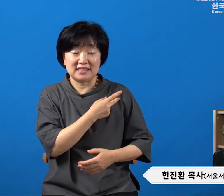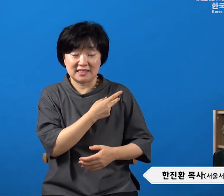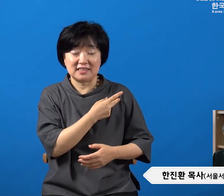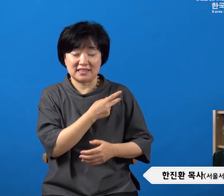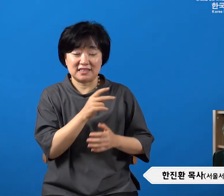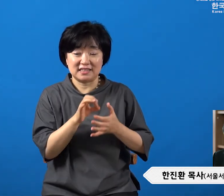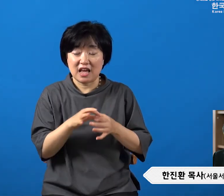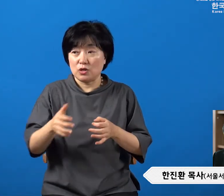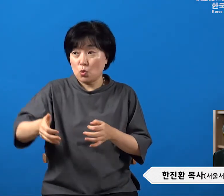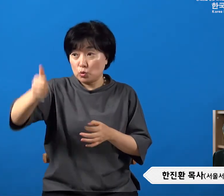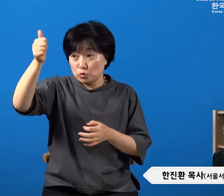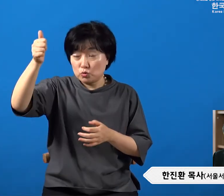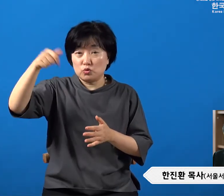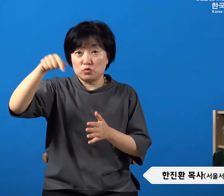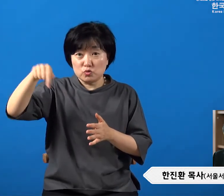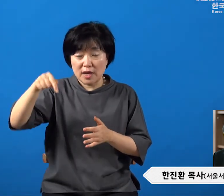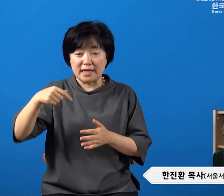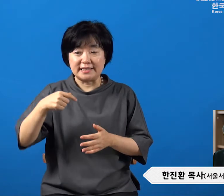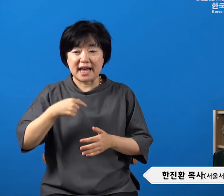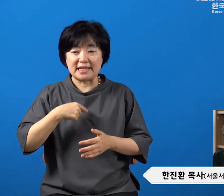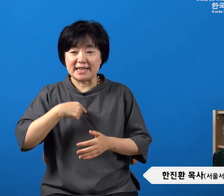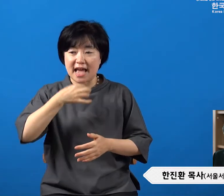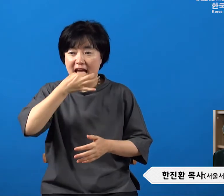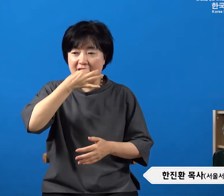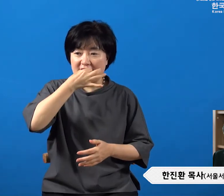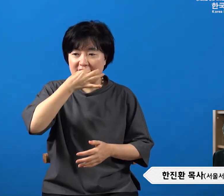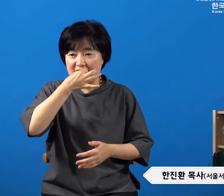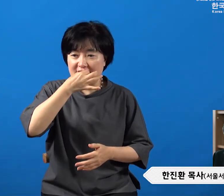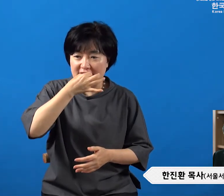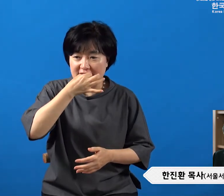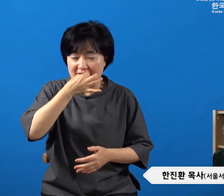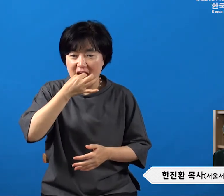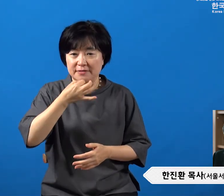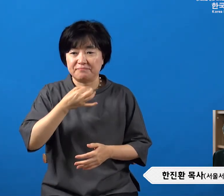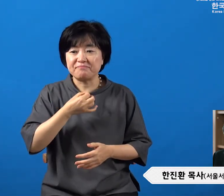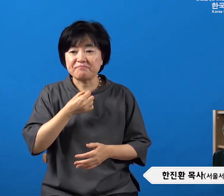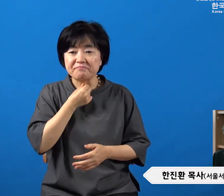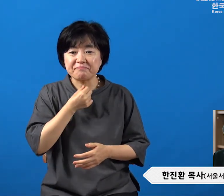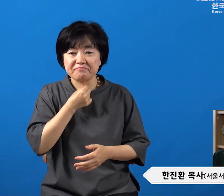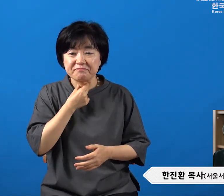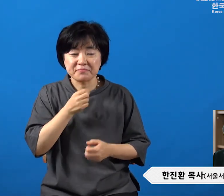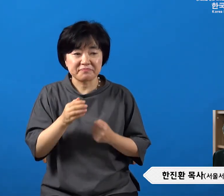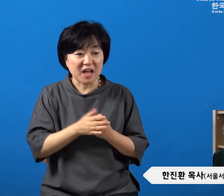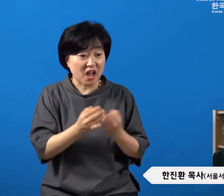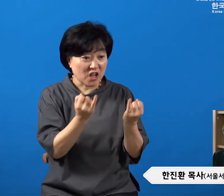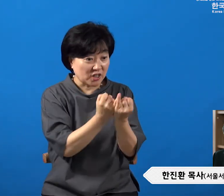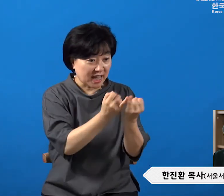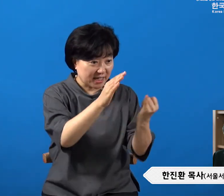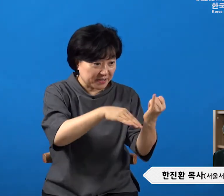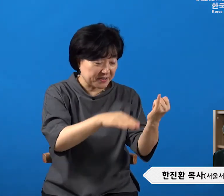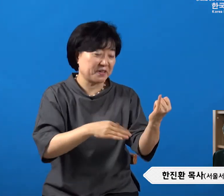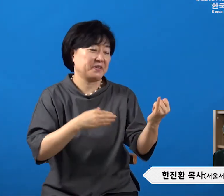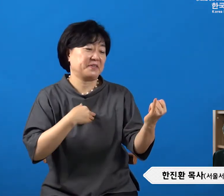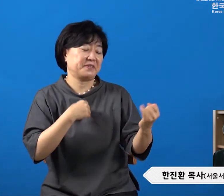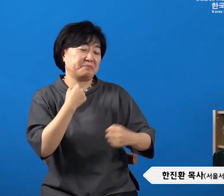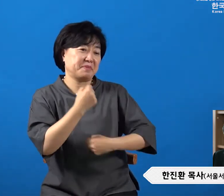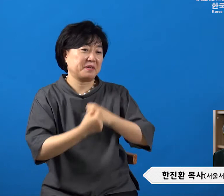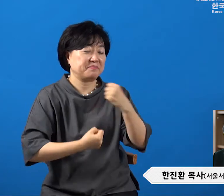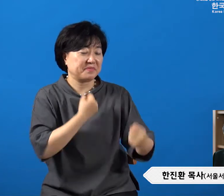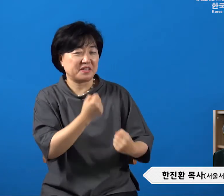중에는 자기의 이 정욕을 채우기 위해서 여신도들을 성놀이개로 사용하는 사람들이